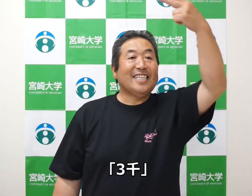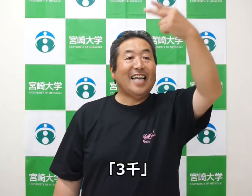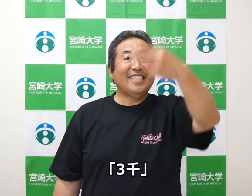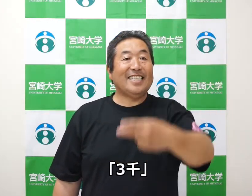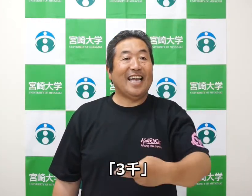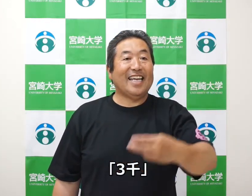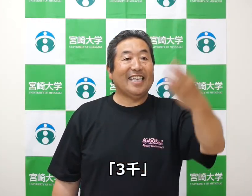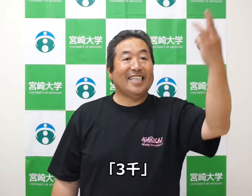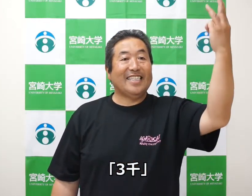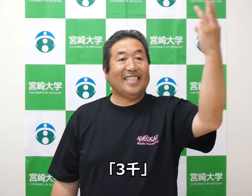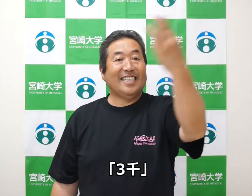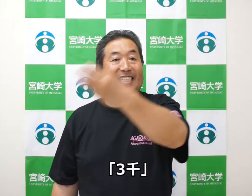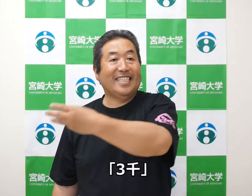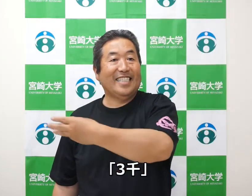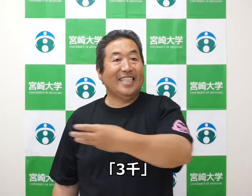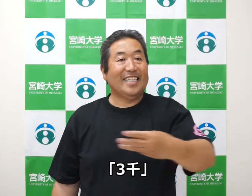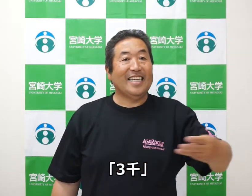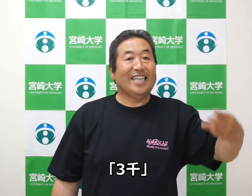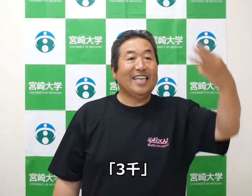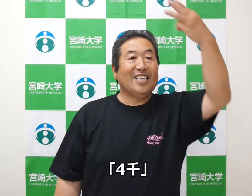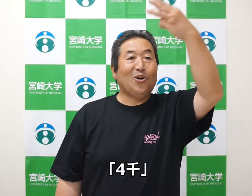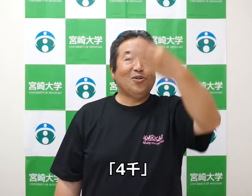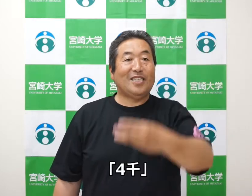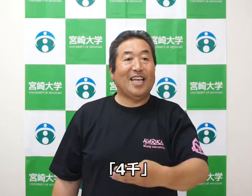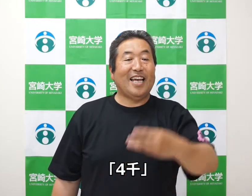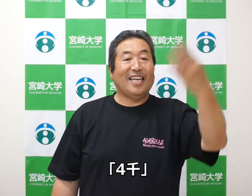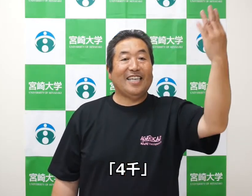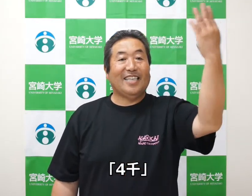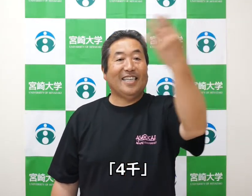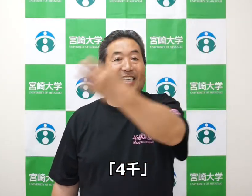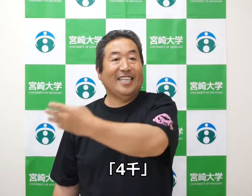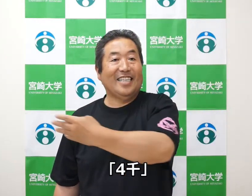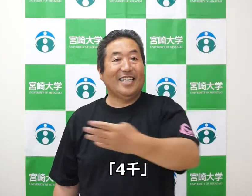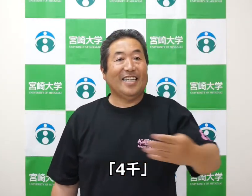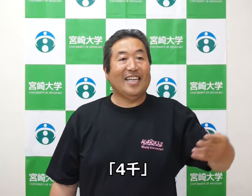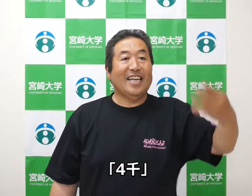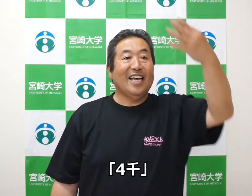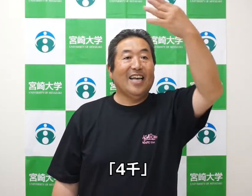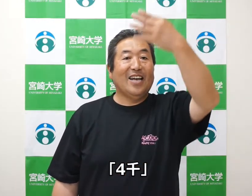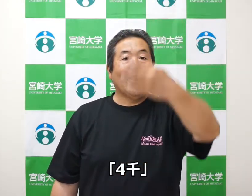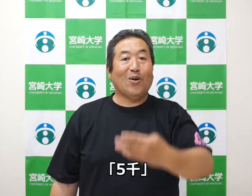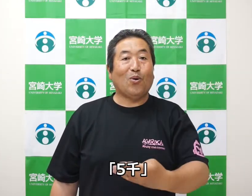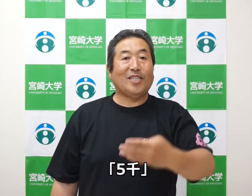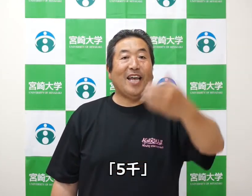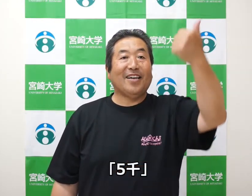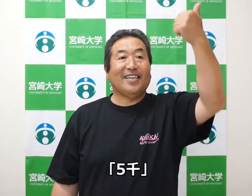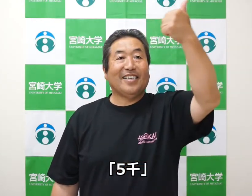3000、4000、 5000、